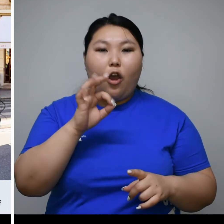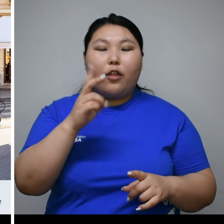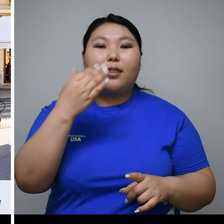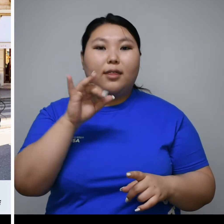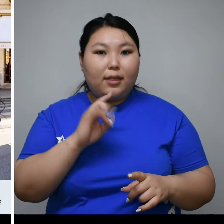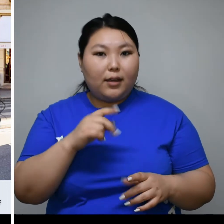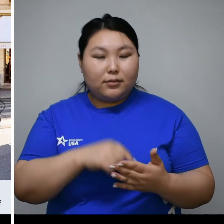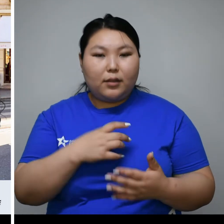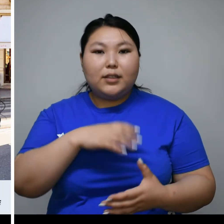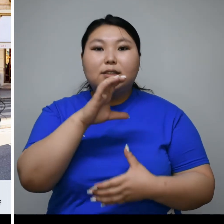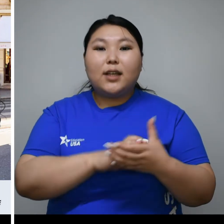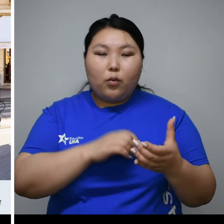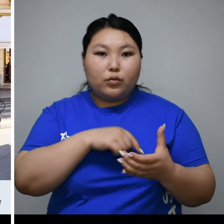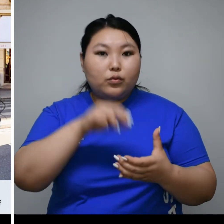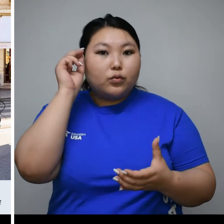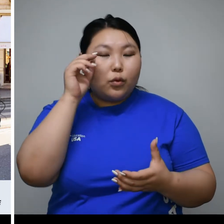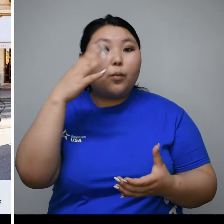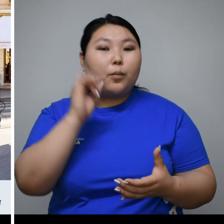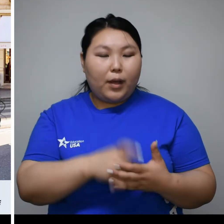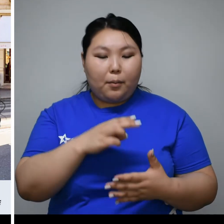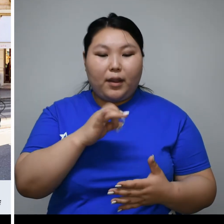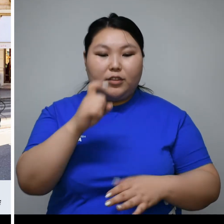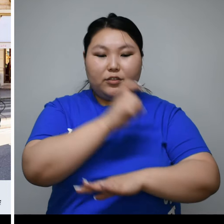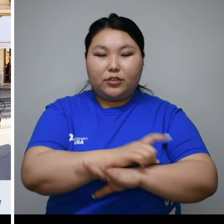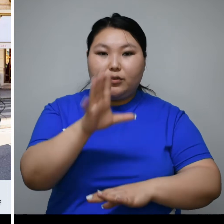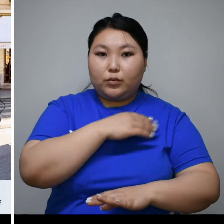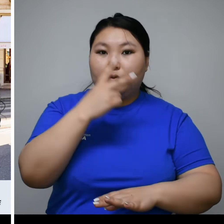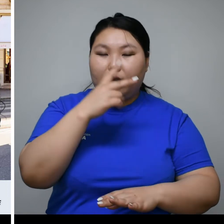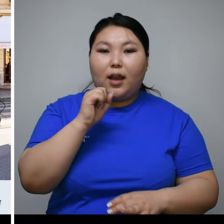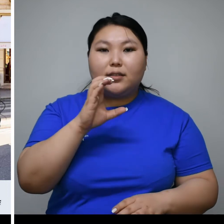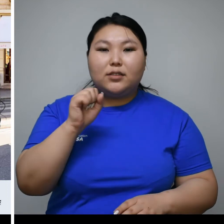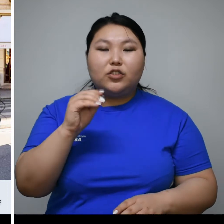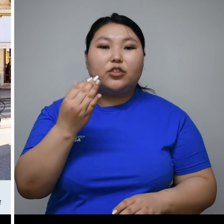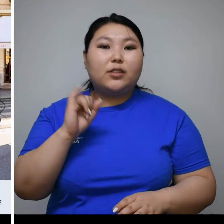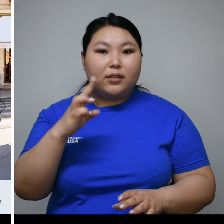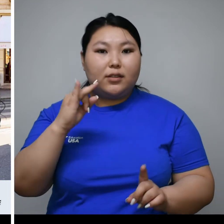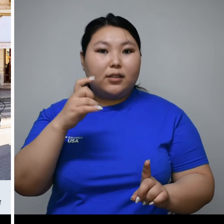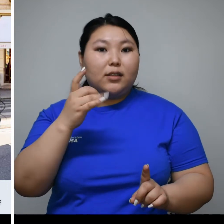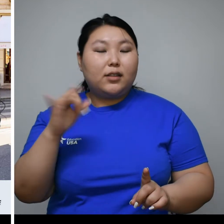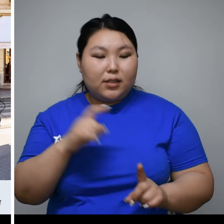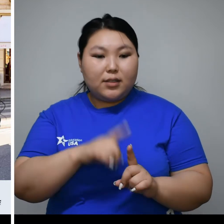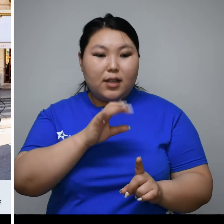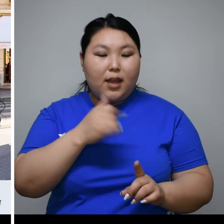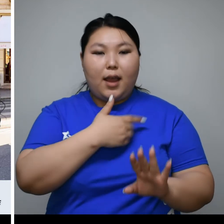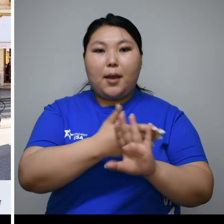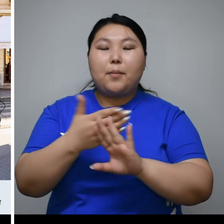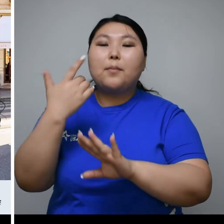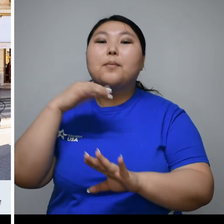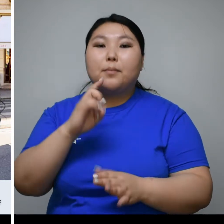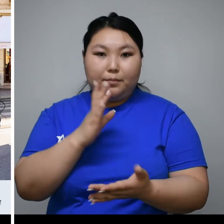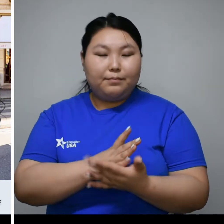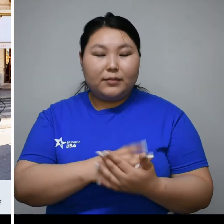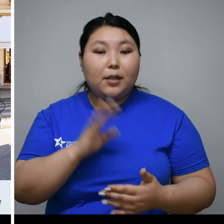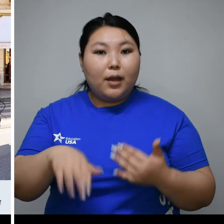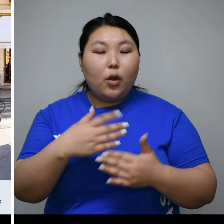ирээд онлайнаар санхууд сурж байхдаа параллелэр хичээлүүдээ үзээд associate degree гэт тим зэргийг хамгаалж ийсэн